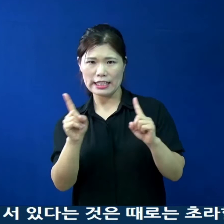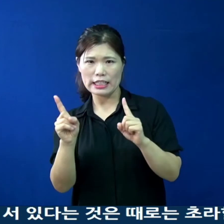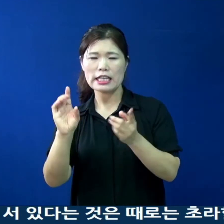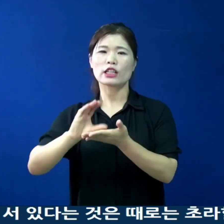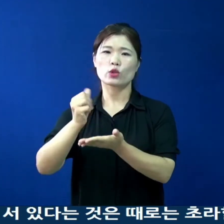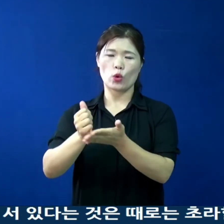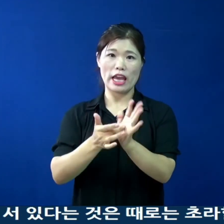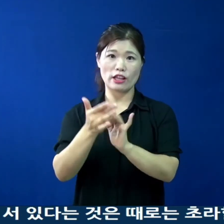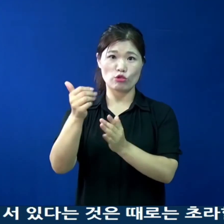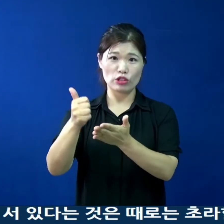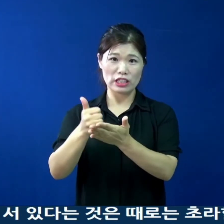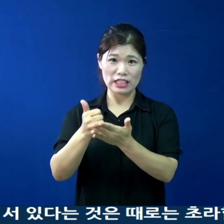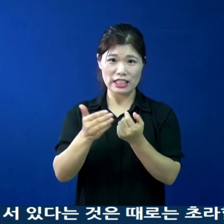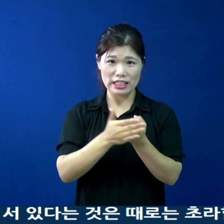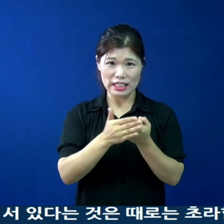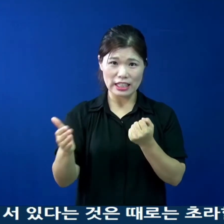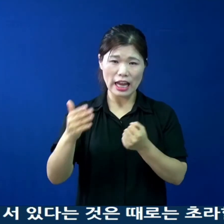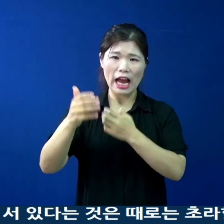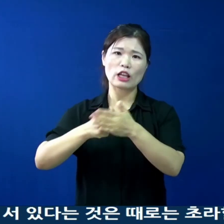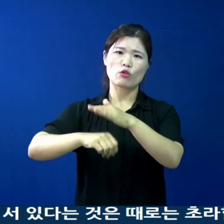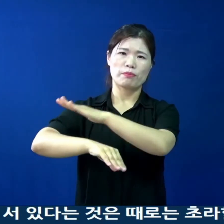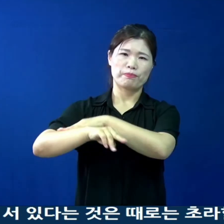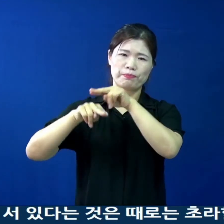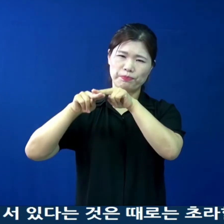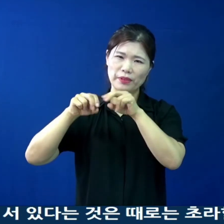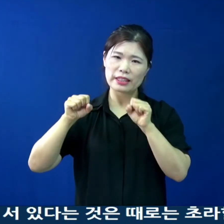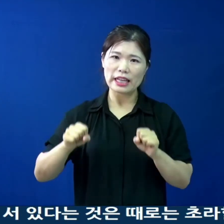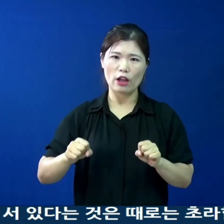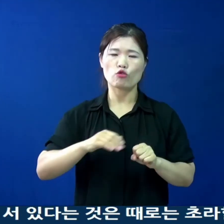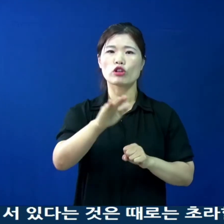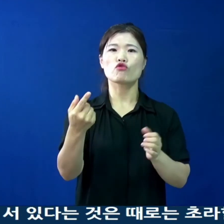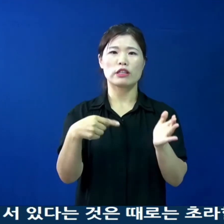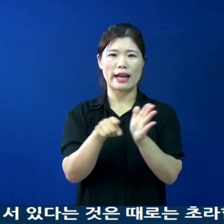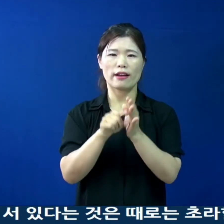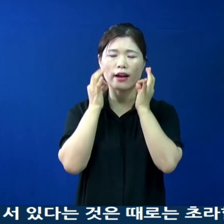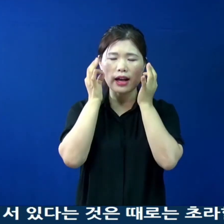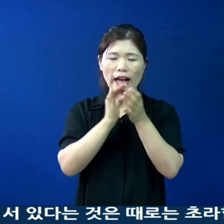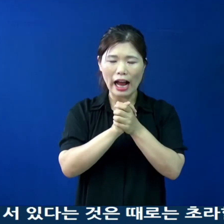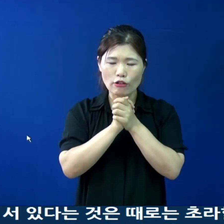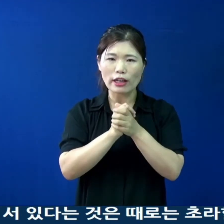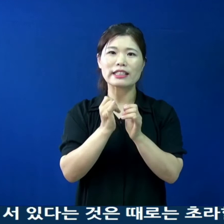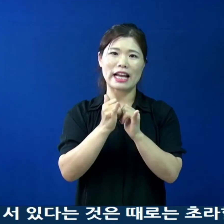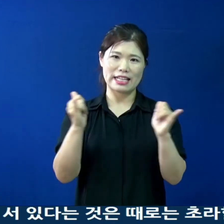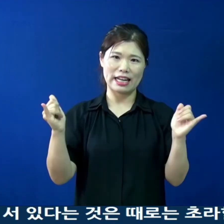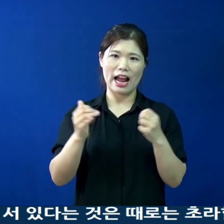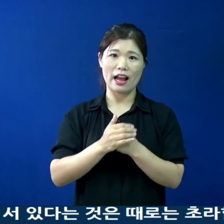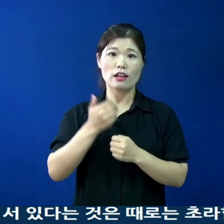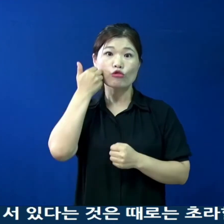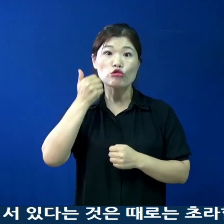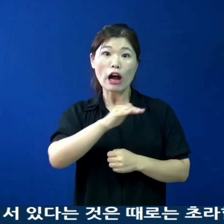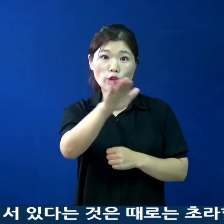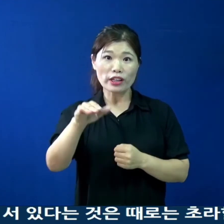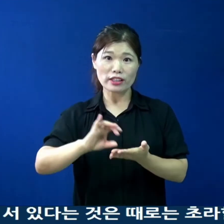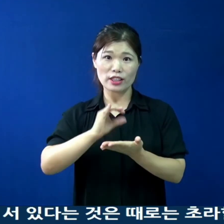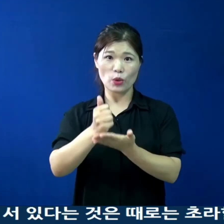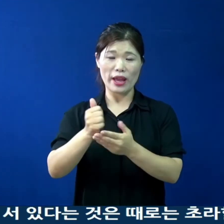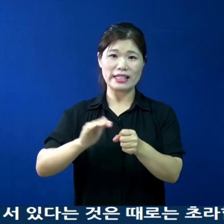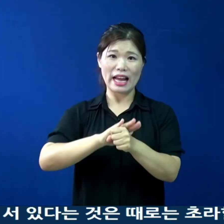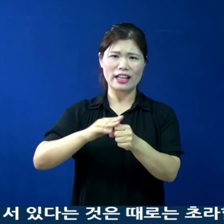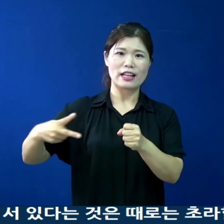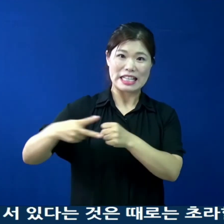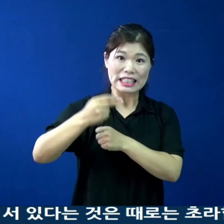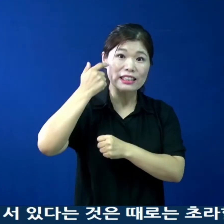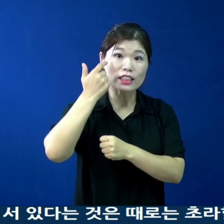예수시니 그는 하나님 우편에 계신 자요 우리를 위하여 간구하시는 자시니라. 누가 우리를 그리스도의 사랑에서